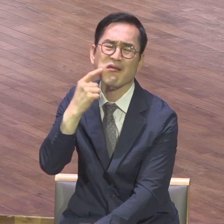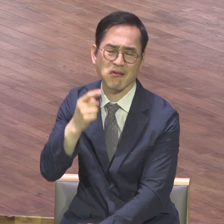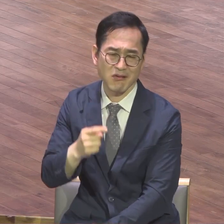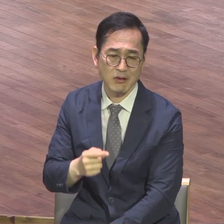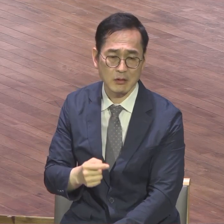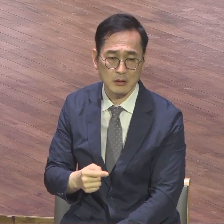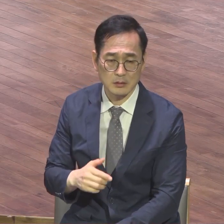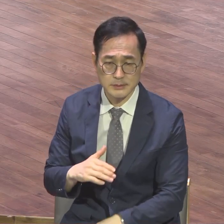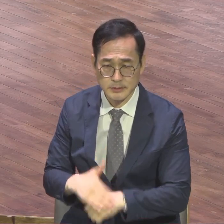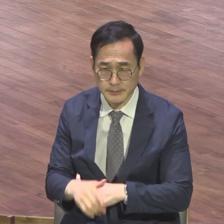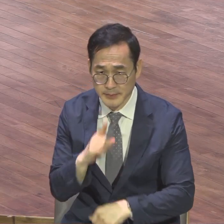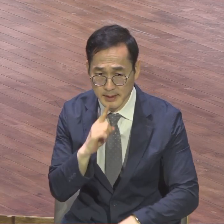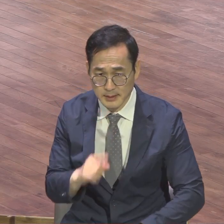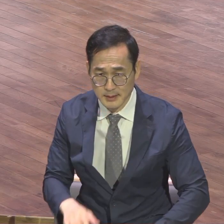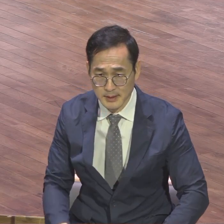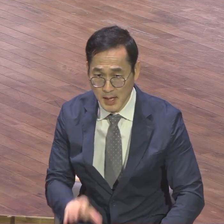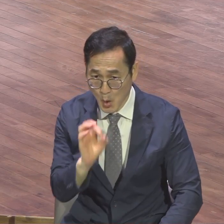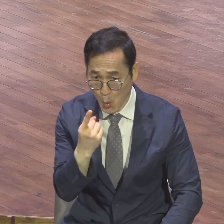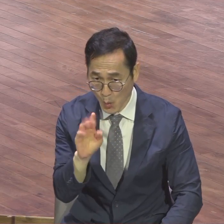예수님 오병이의 기적